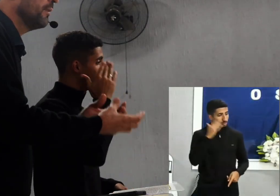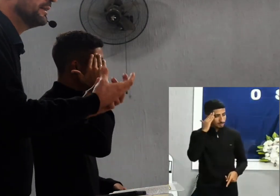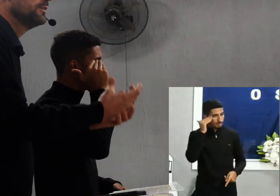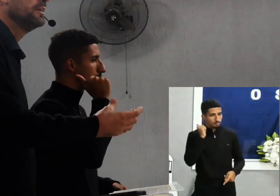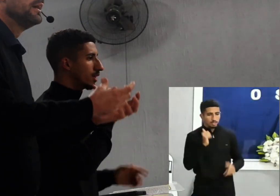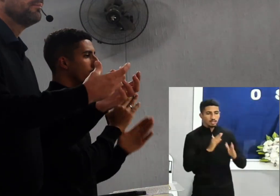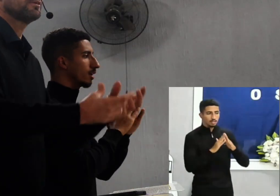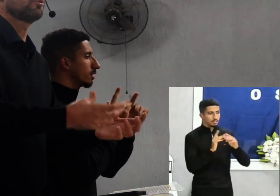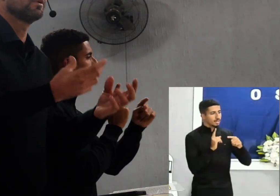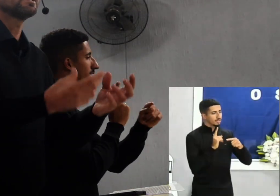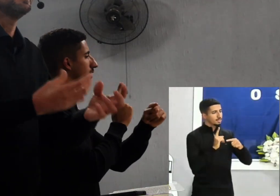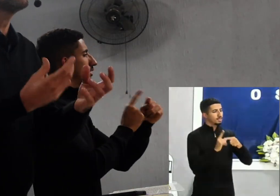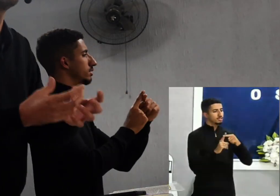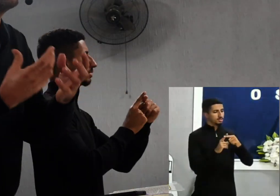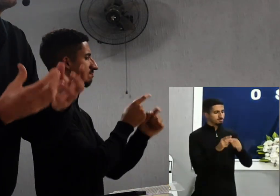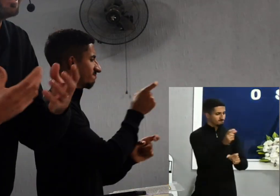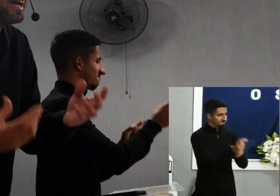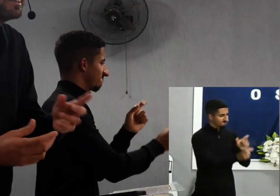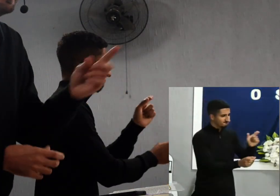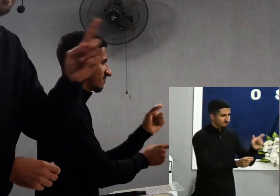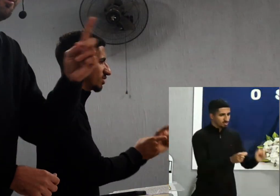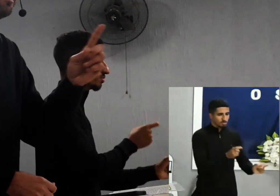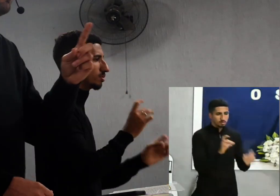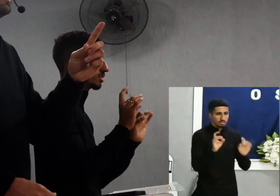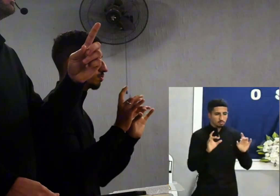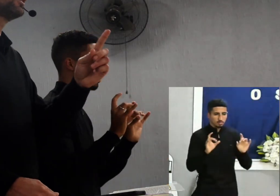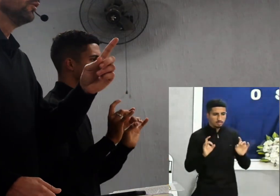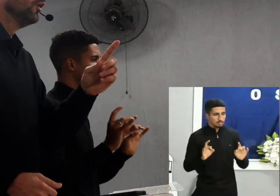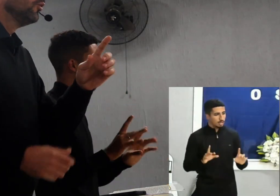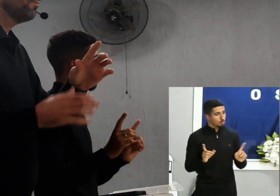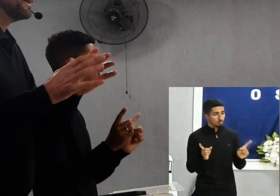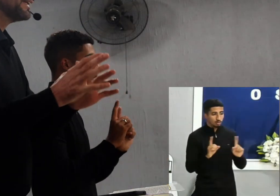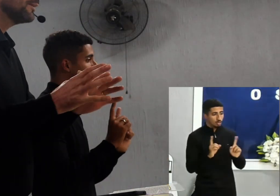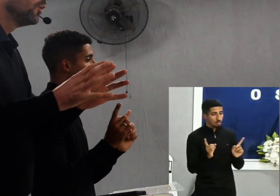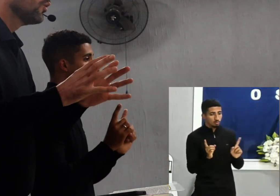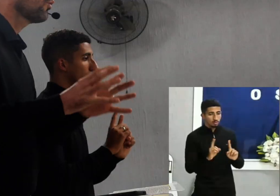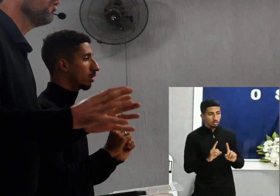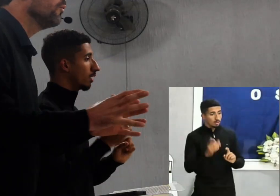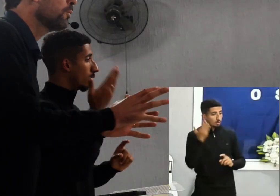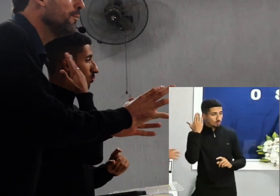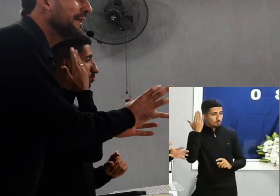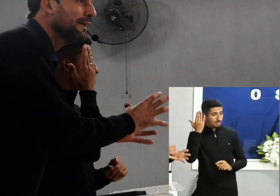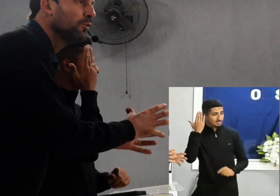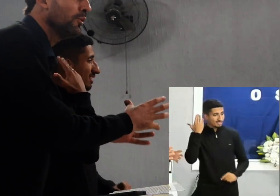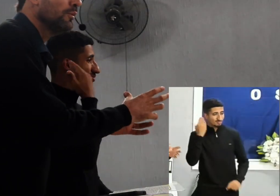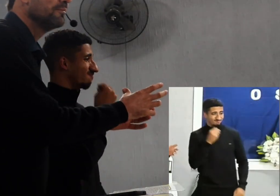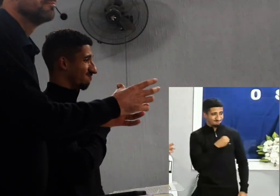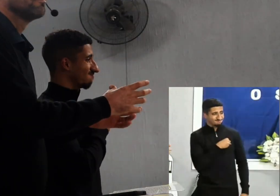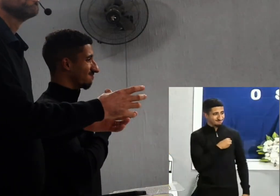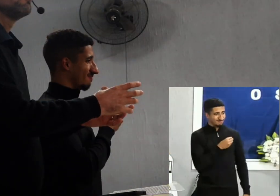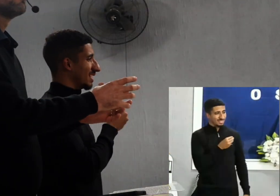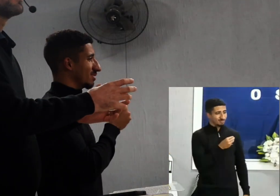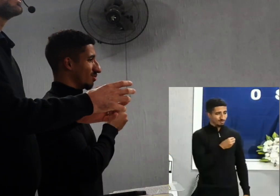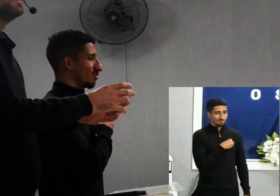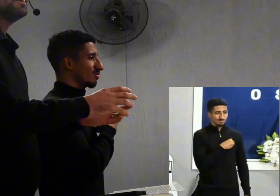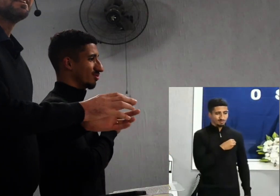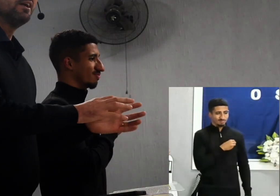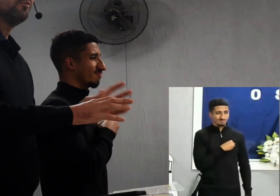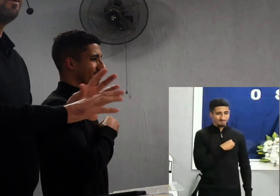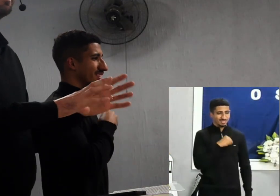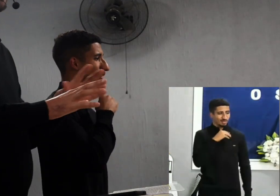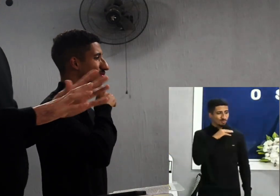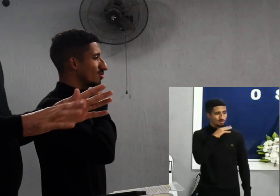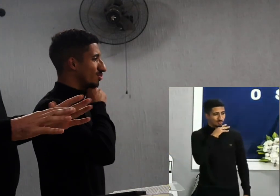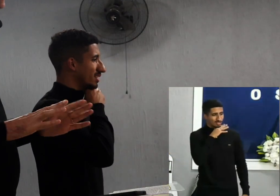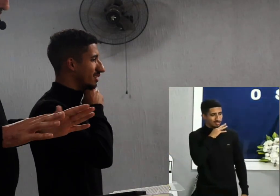não era formada de pessoas especiais, não. Eles tinham um passado comprometedor. Ele diz,